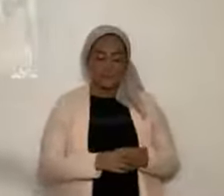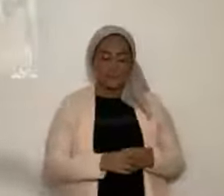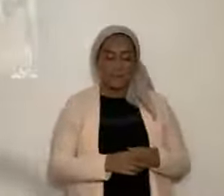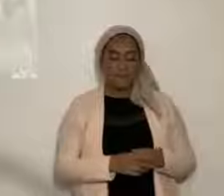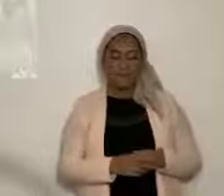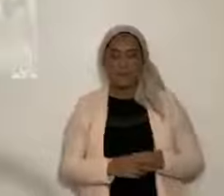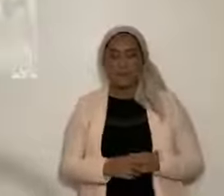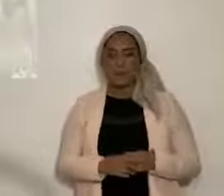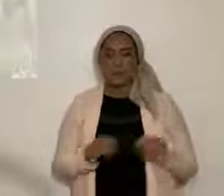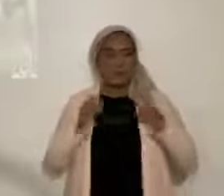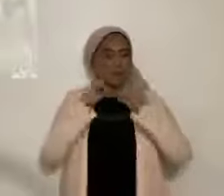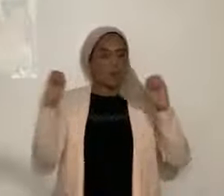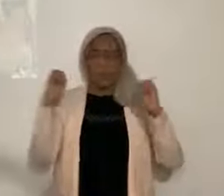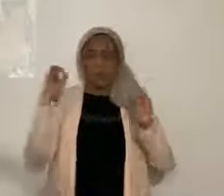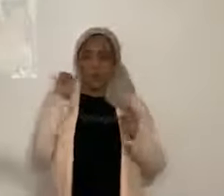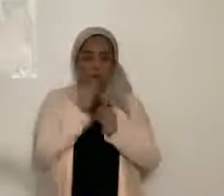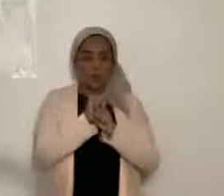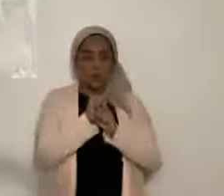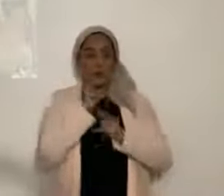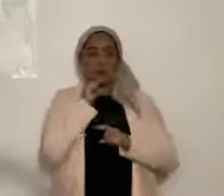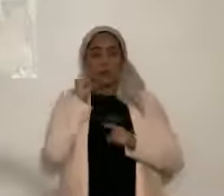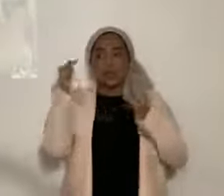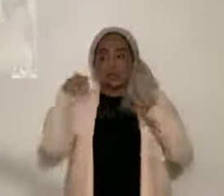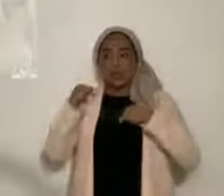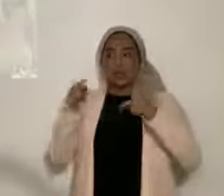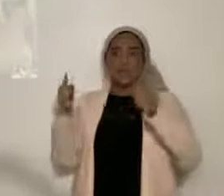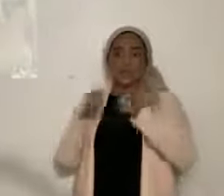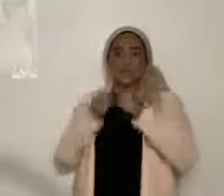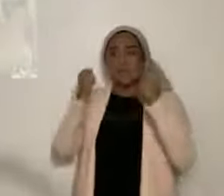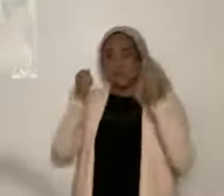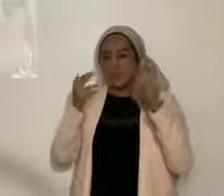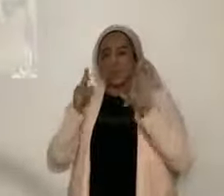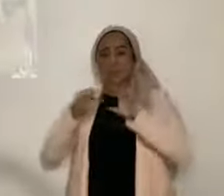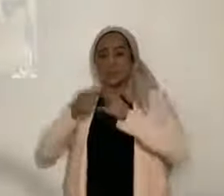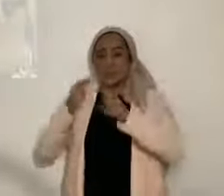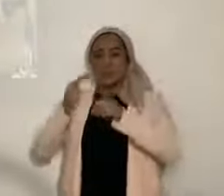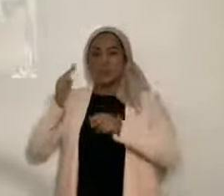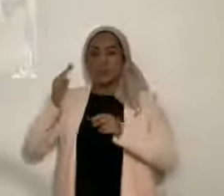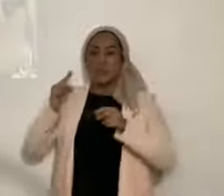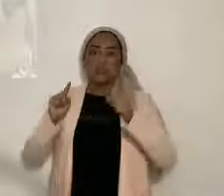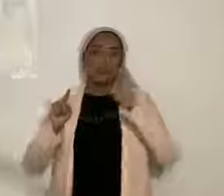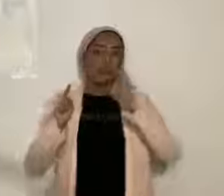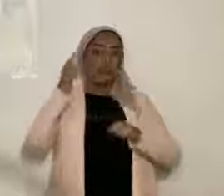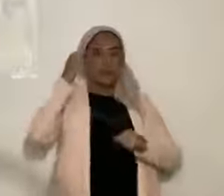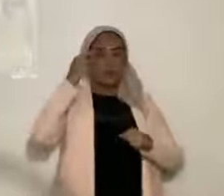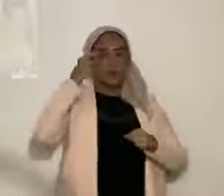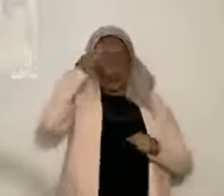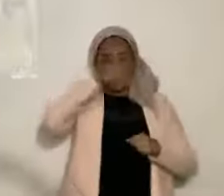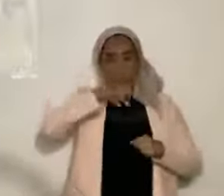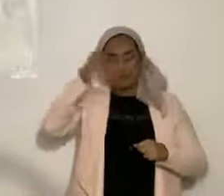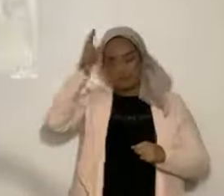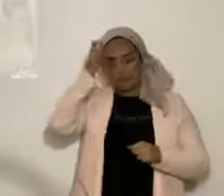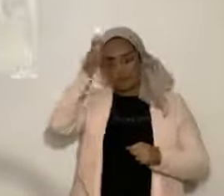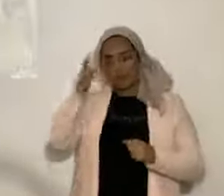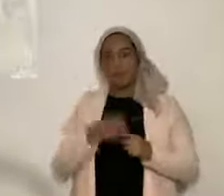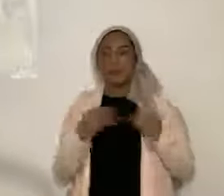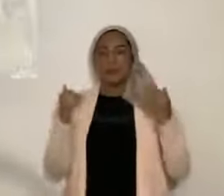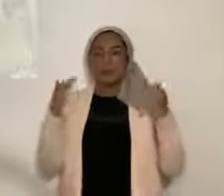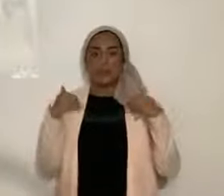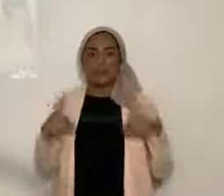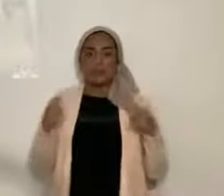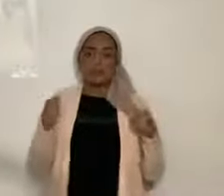Entonces, nadie os engaña de ninguna manera, porque no vendrá sin que antes venga la apostasía y se manifieste el hombre de pecado, el hijo de perdición.